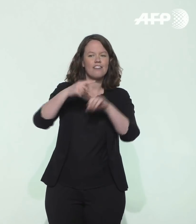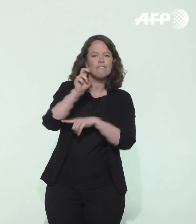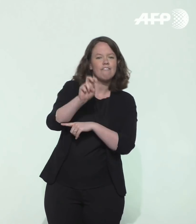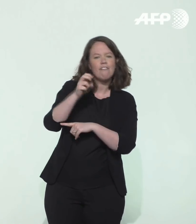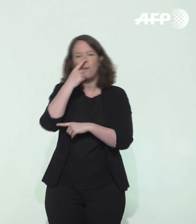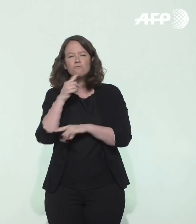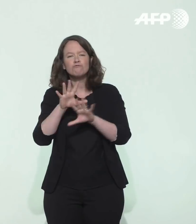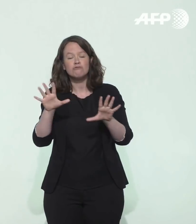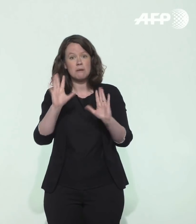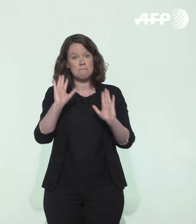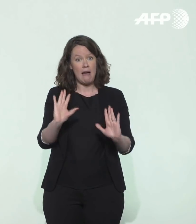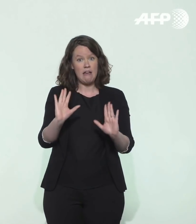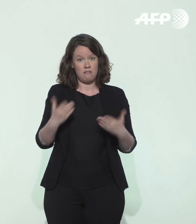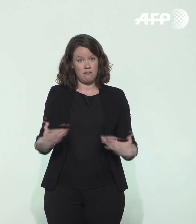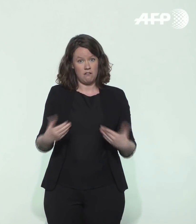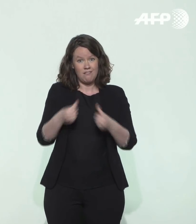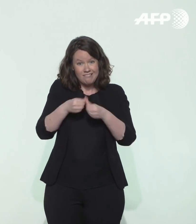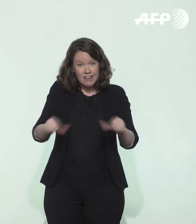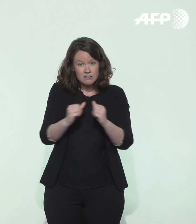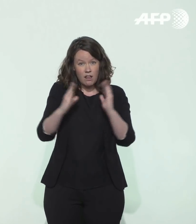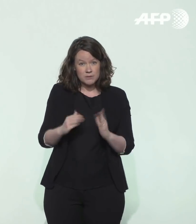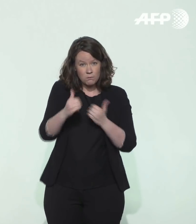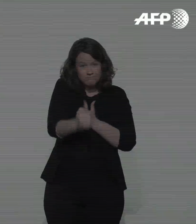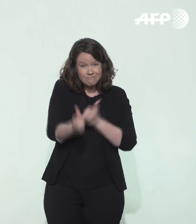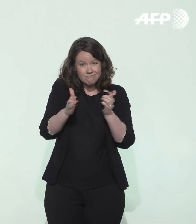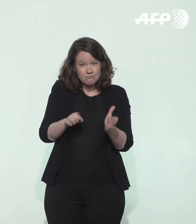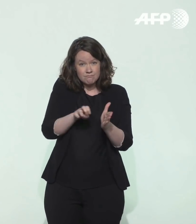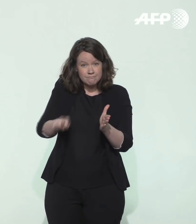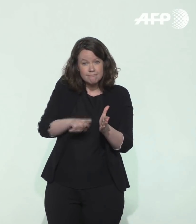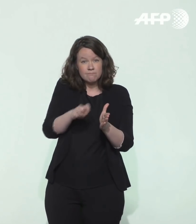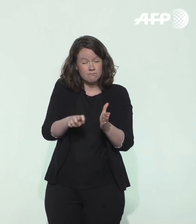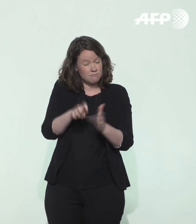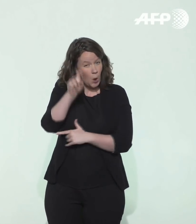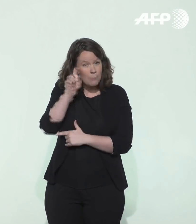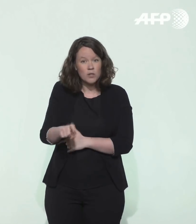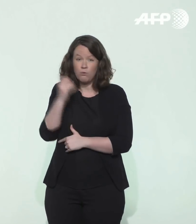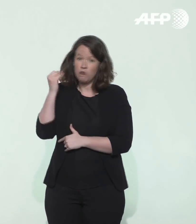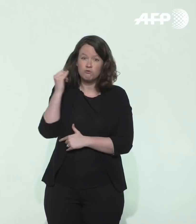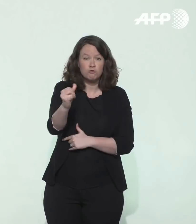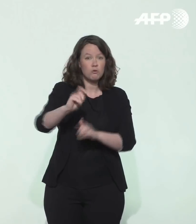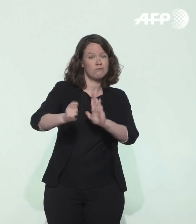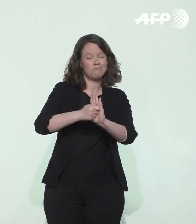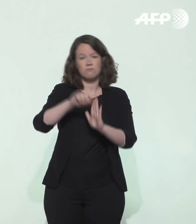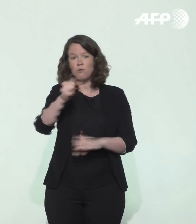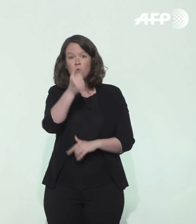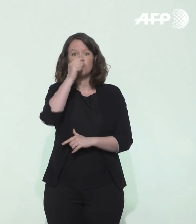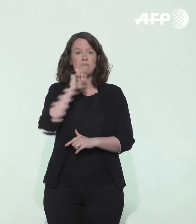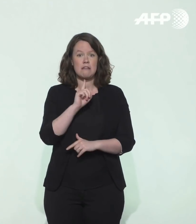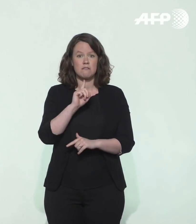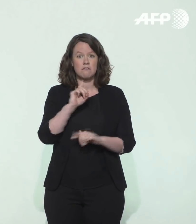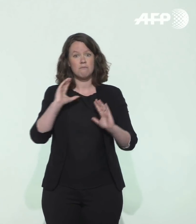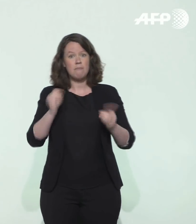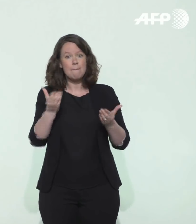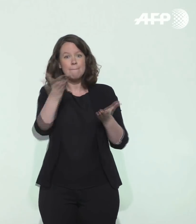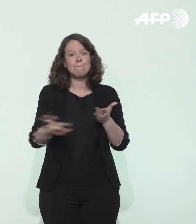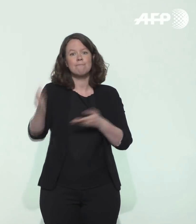au confinement qui reste plus que jamais nécessaire jusqu'au 11 mai. Quel que soit le territoire dans lequel vous vous situez ce